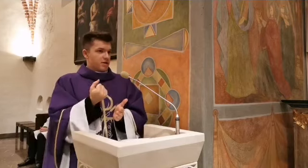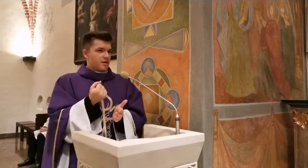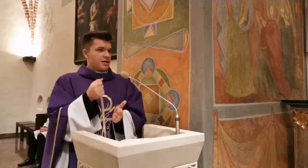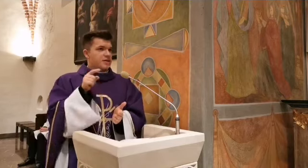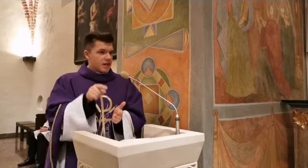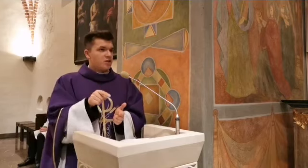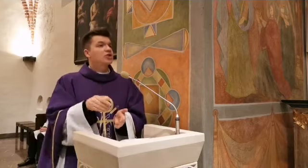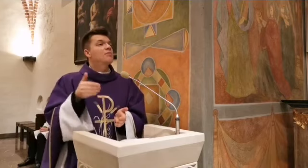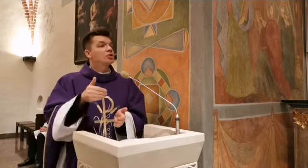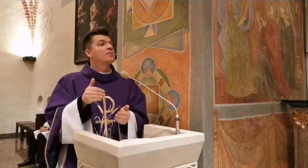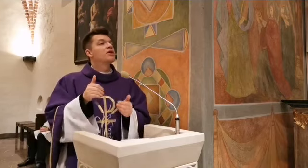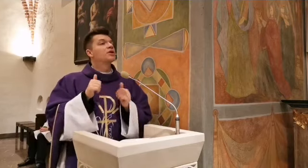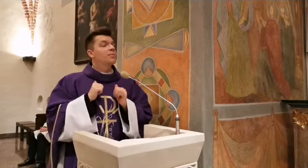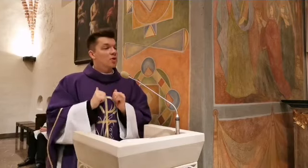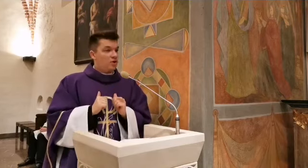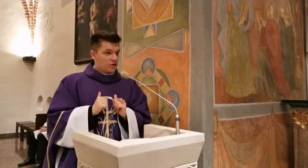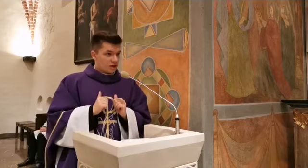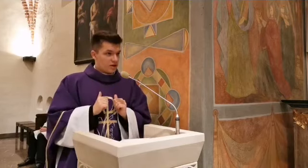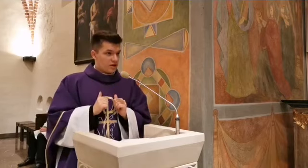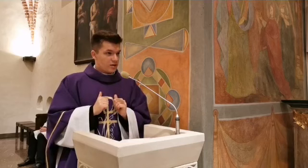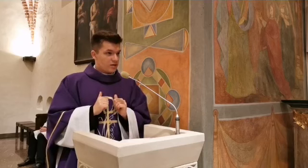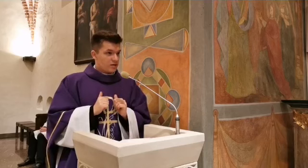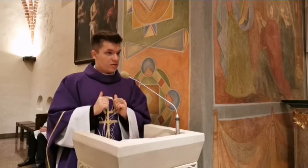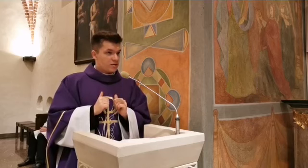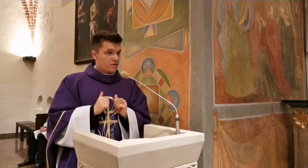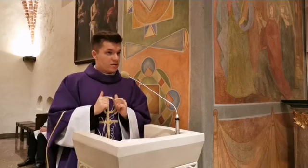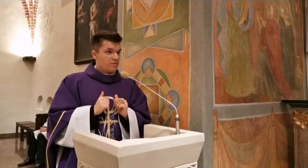korzystajmy z tego, że możemy spokojnie